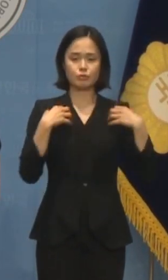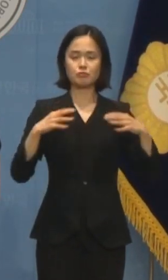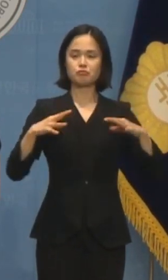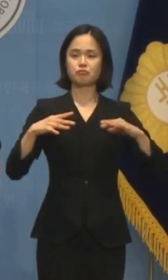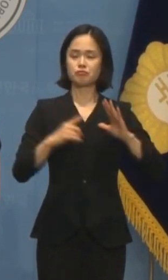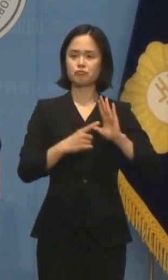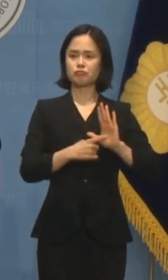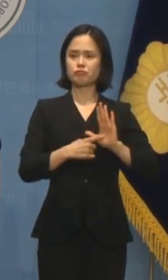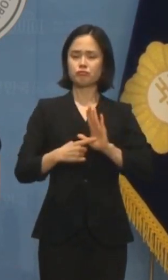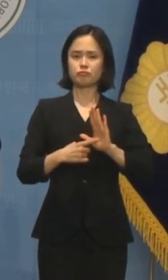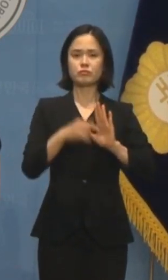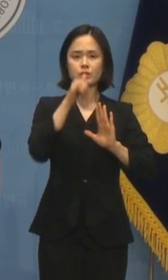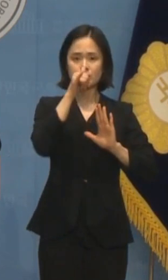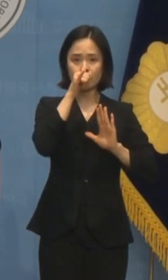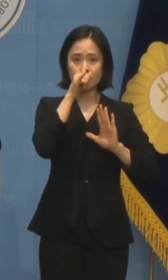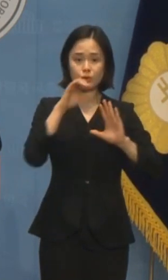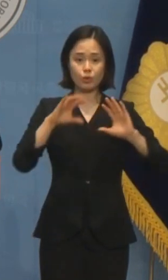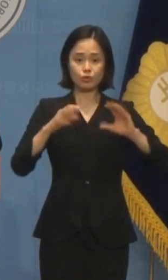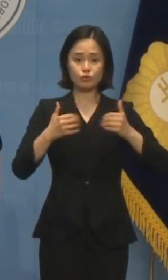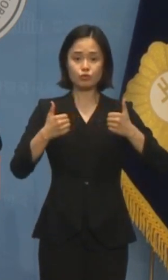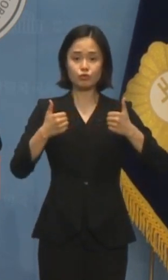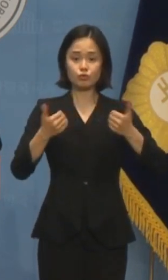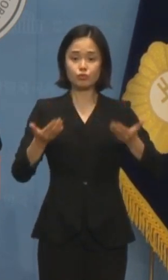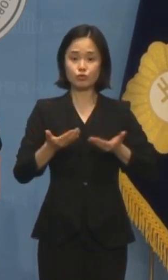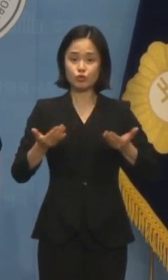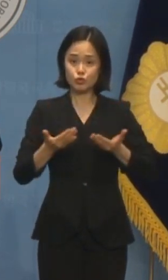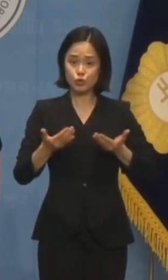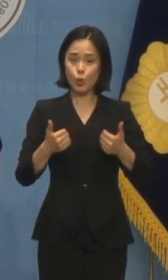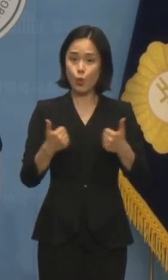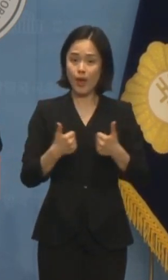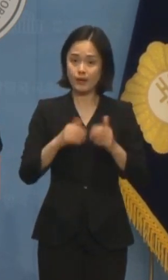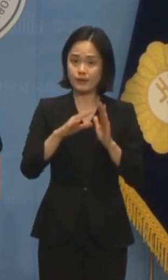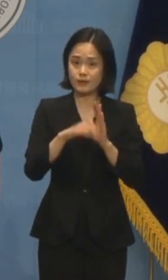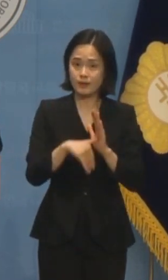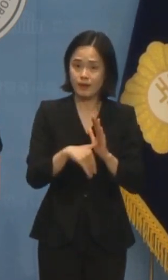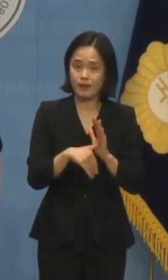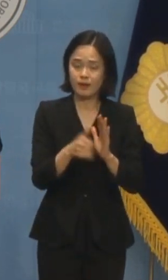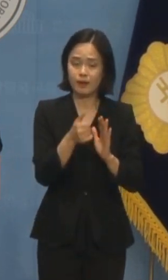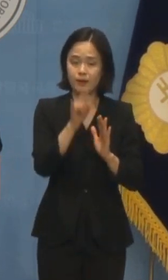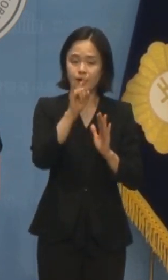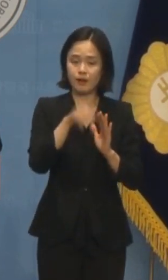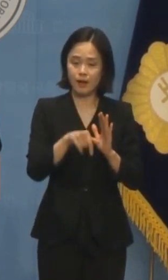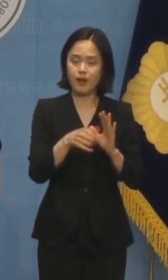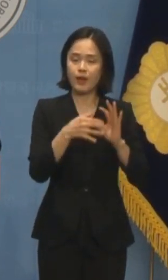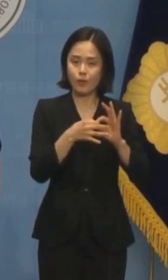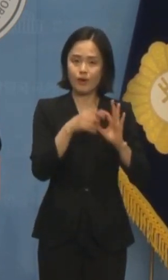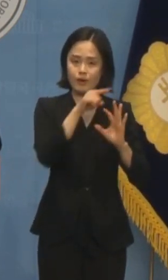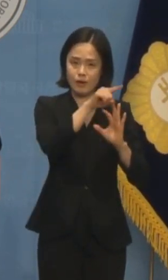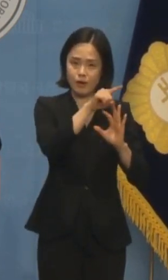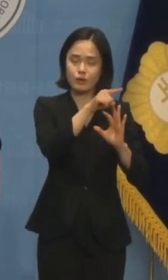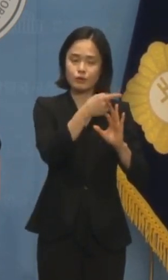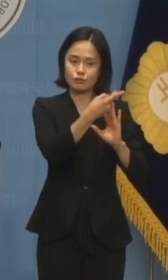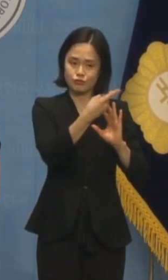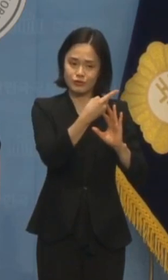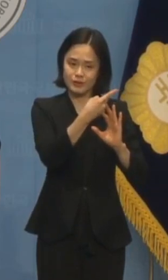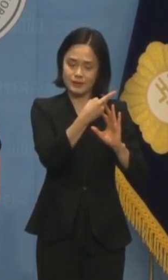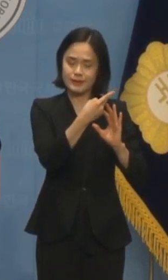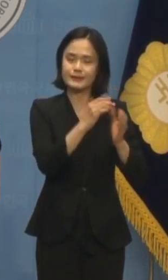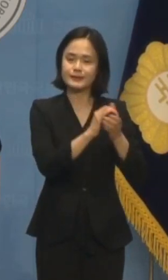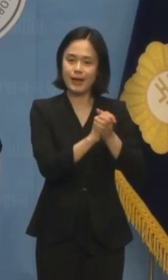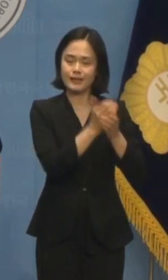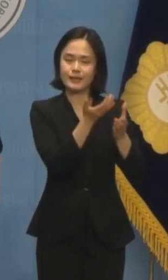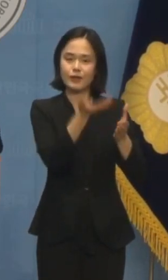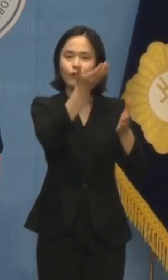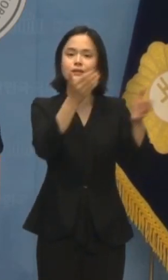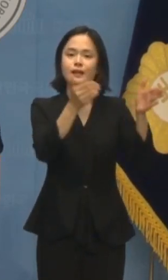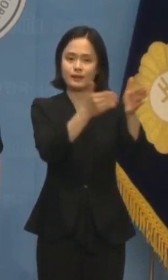윤석열 대통령은 국무회의에서 핵기반 동맹으로 격상됐다고 말하면서 이후 드디어 한국의 미국의